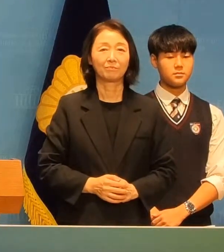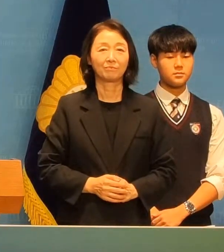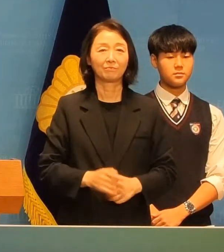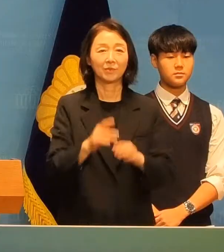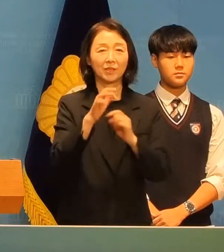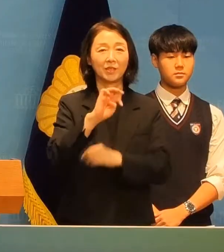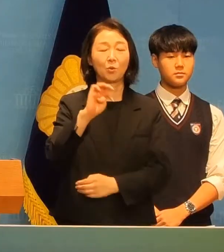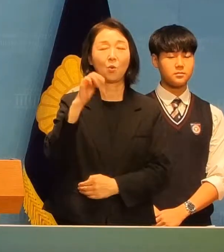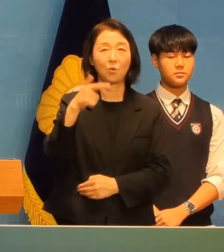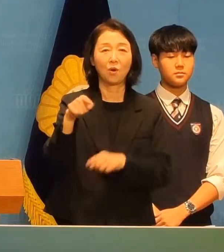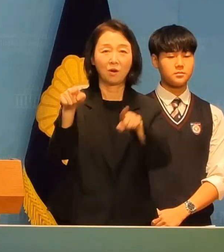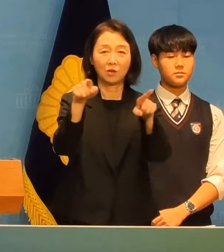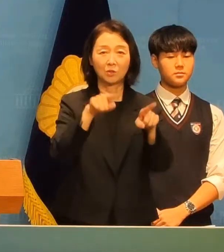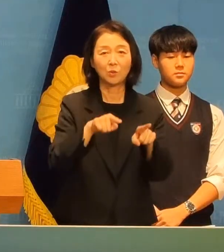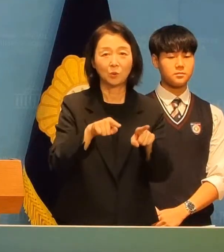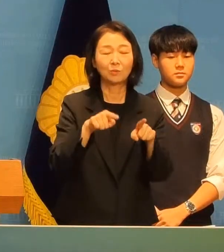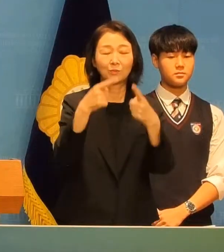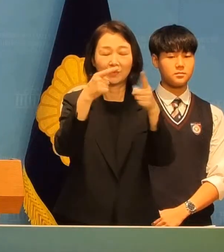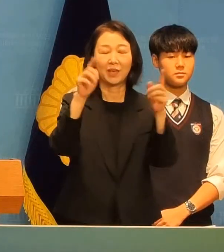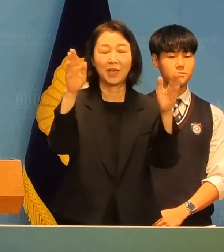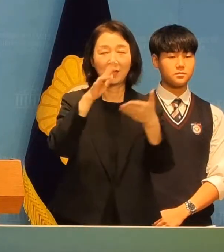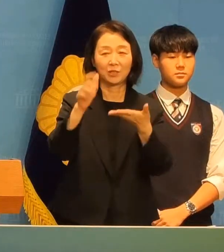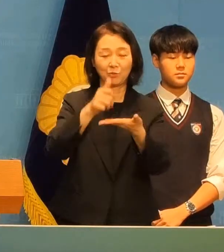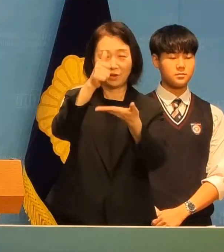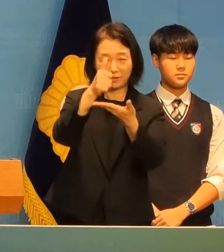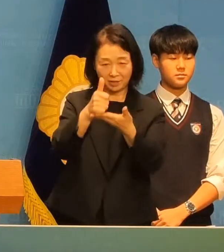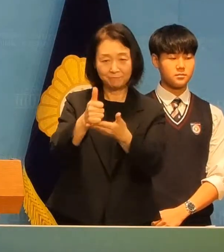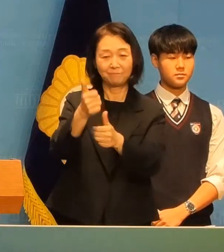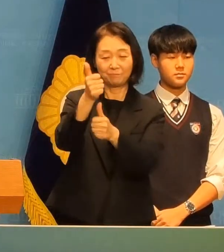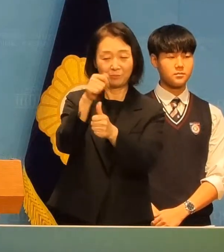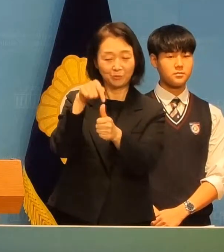이동원 전국대학생위원회 수석부위원장 함께해 주셨습니다.